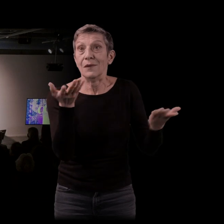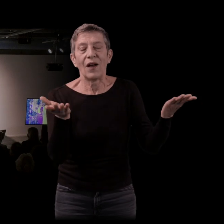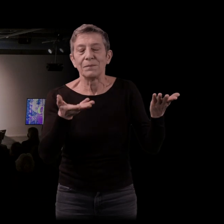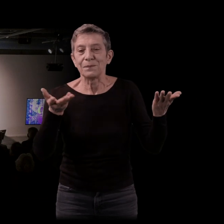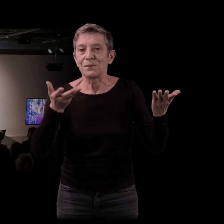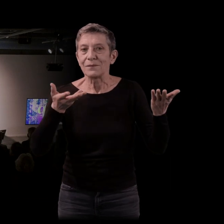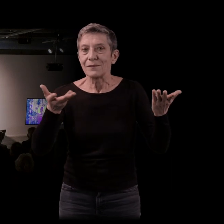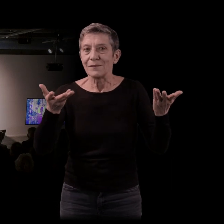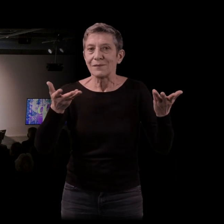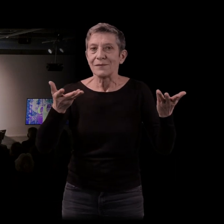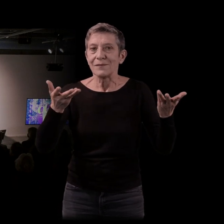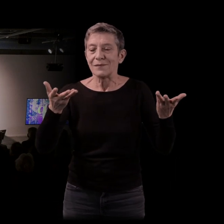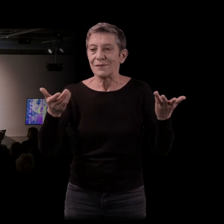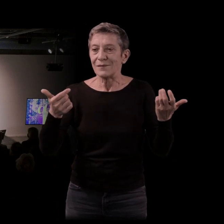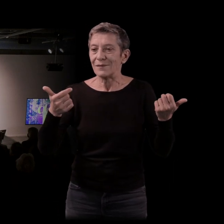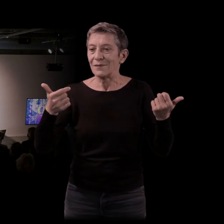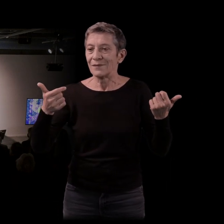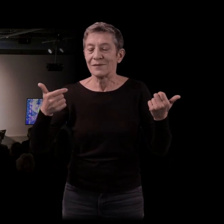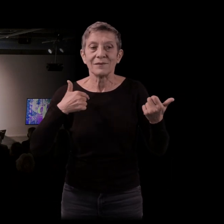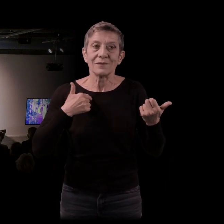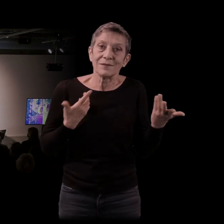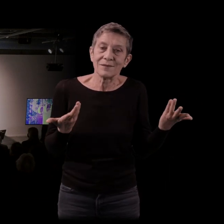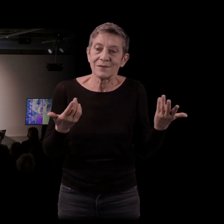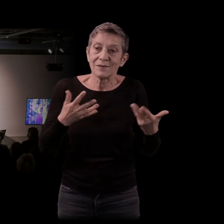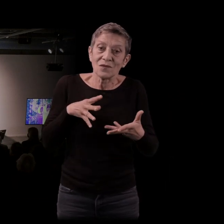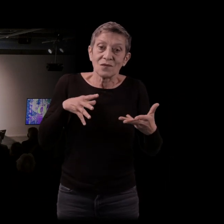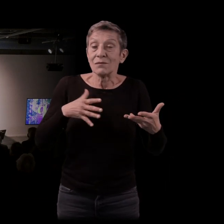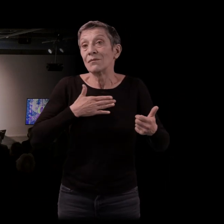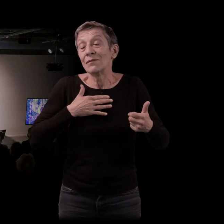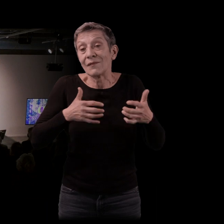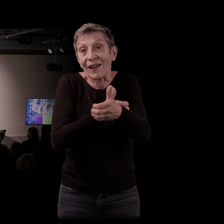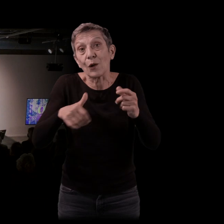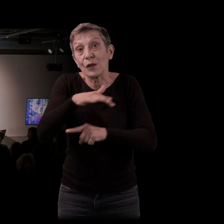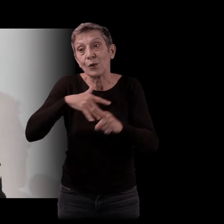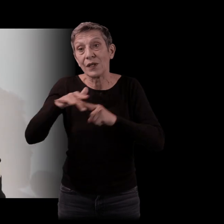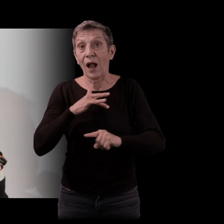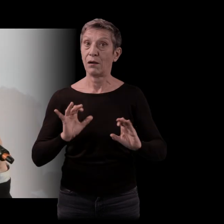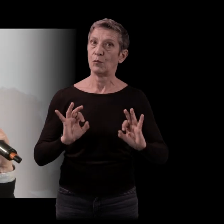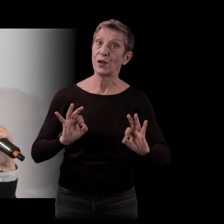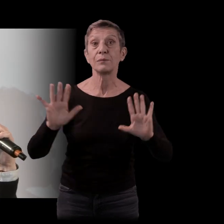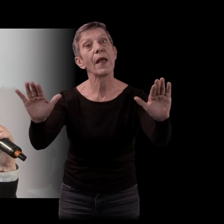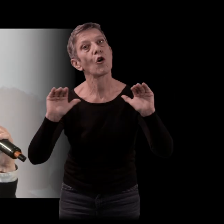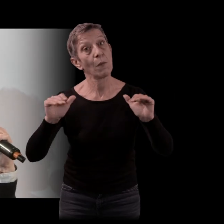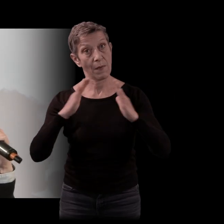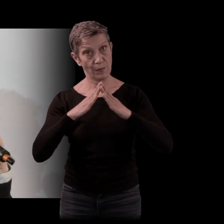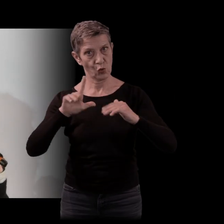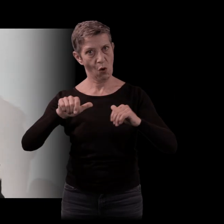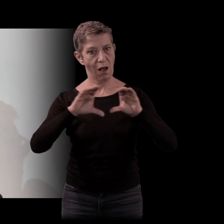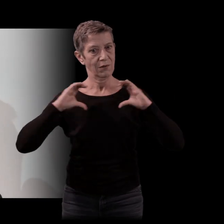Je viens d'une catégorie sociale relativement modeste, mais quand même, on avait un magnétoscope. Et